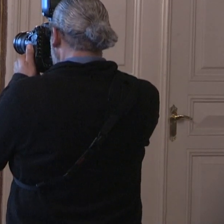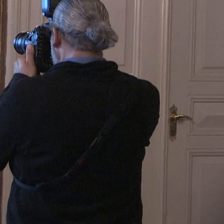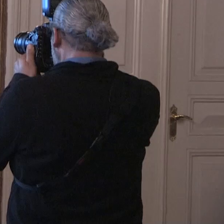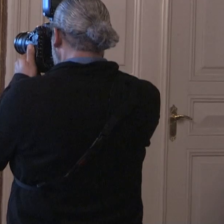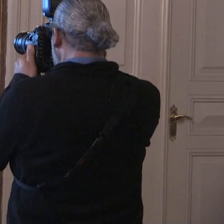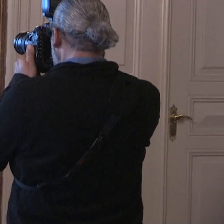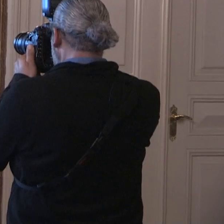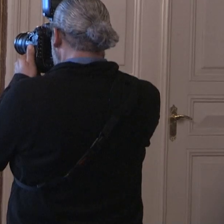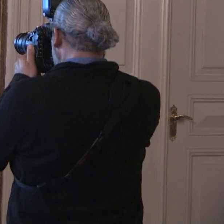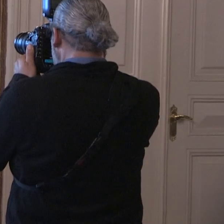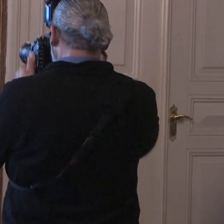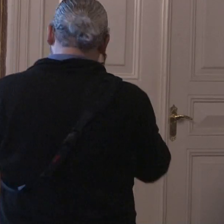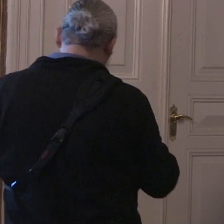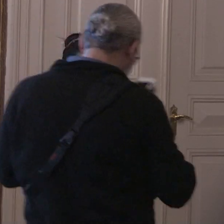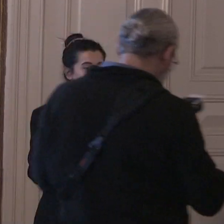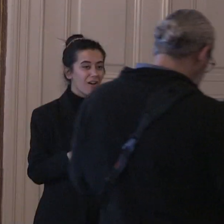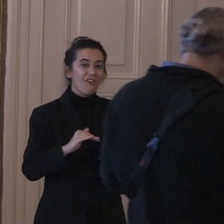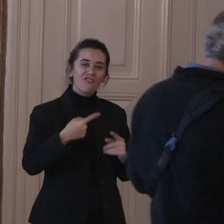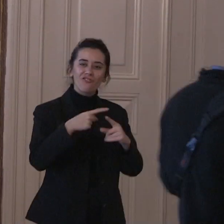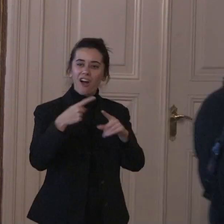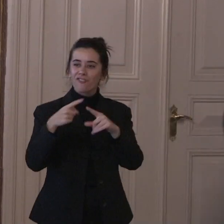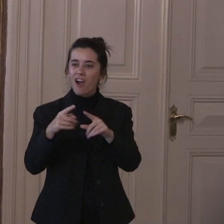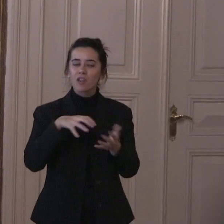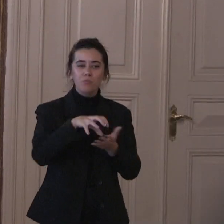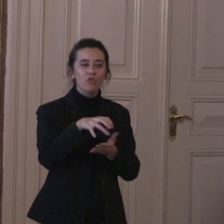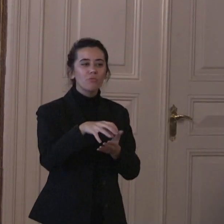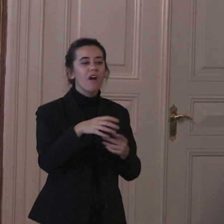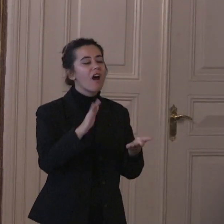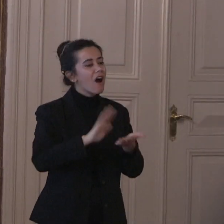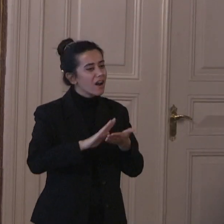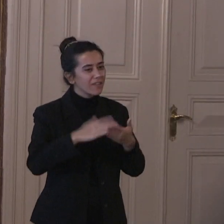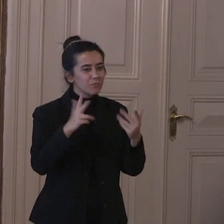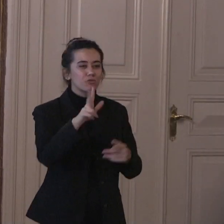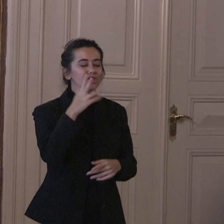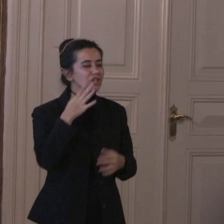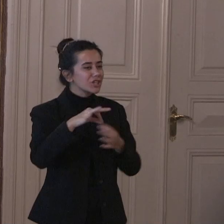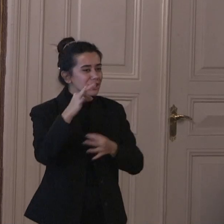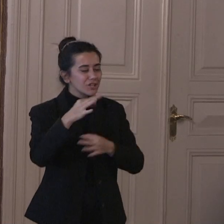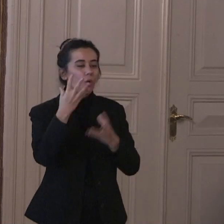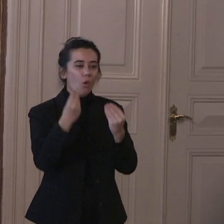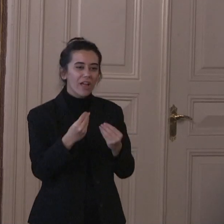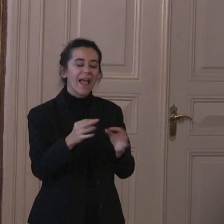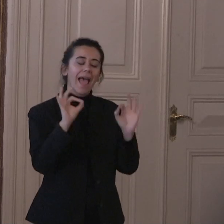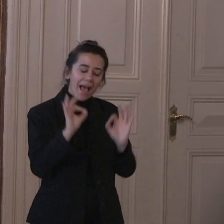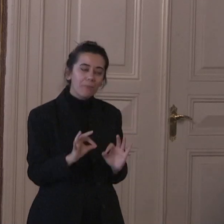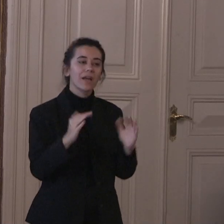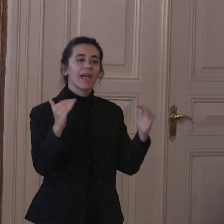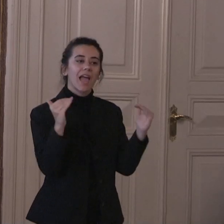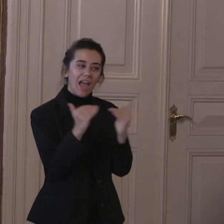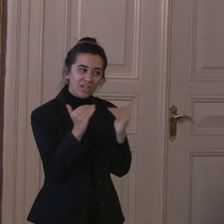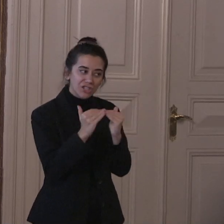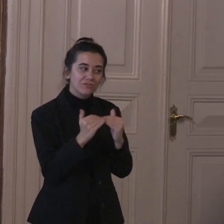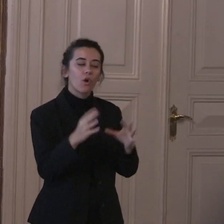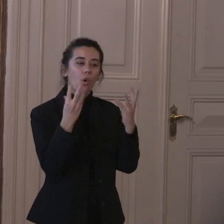Arkadaşlarım, üç kişi olarak gerçekten hem eşitlik, hem erişilebilirlik